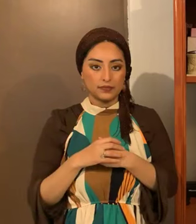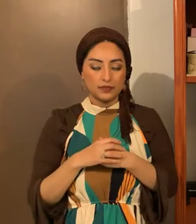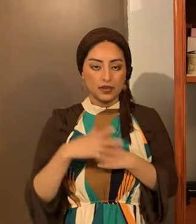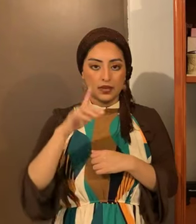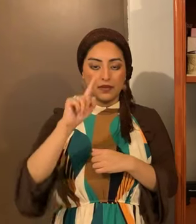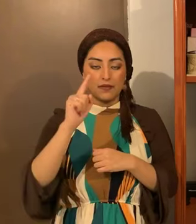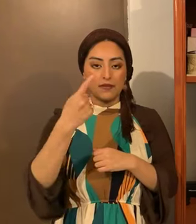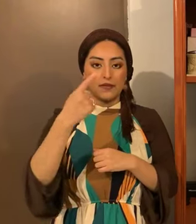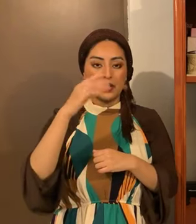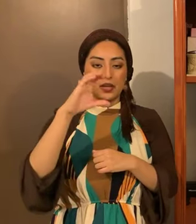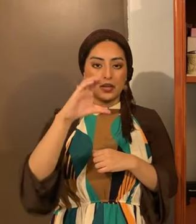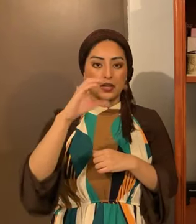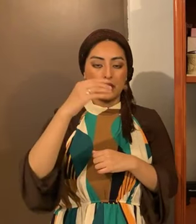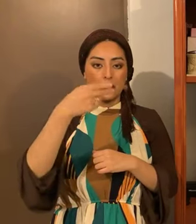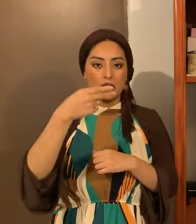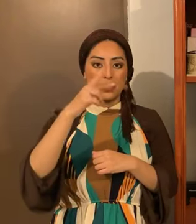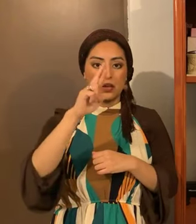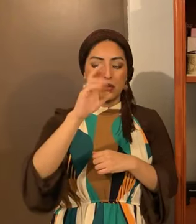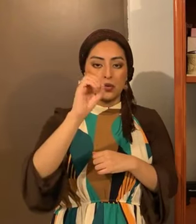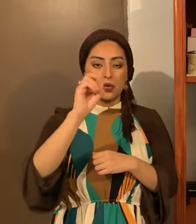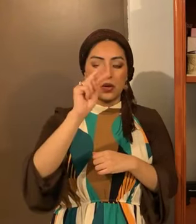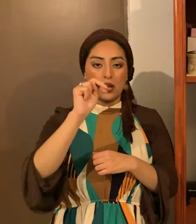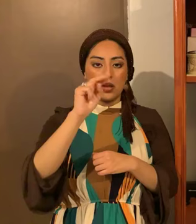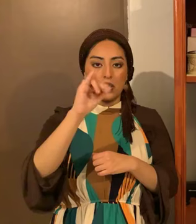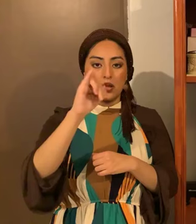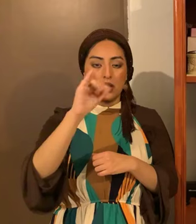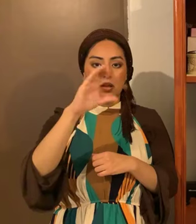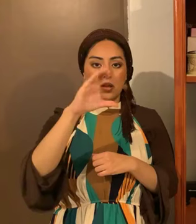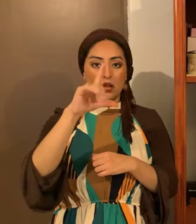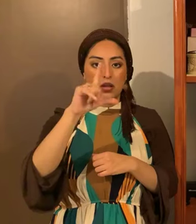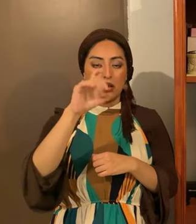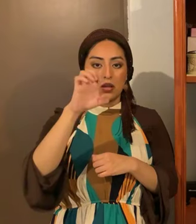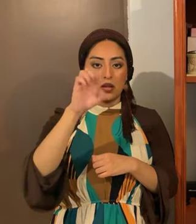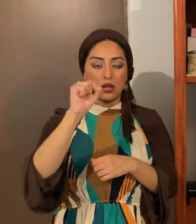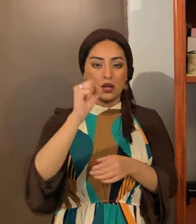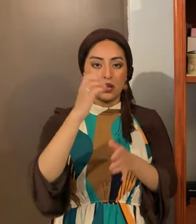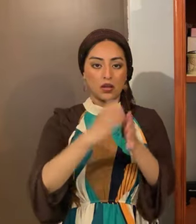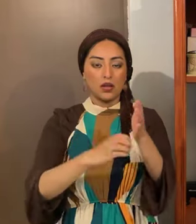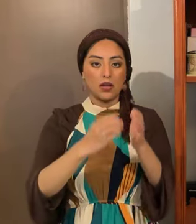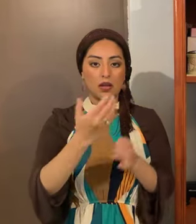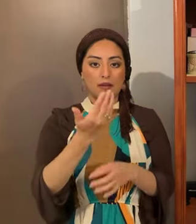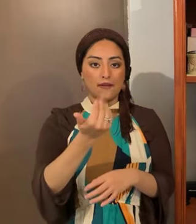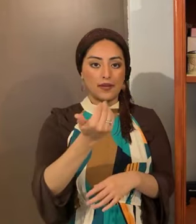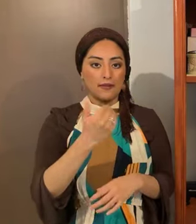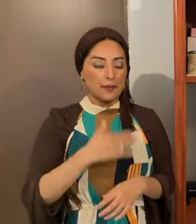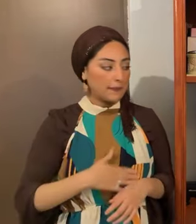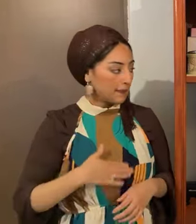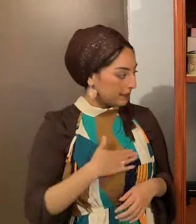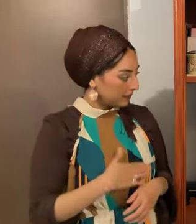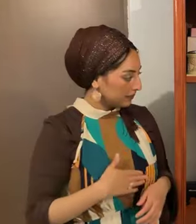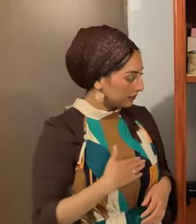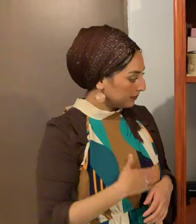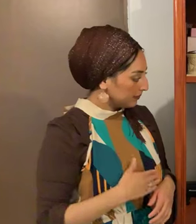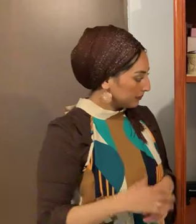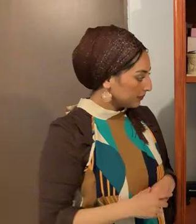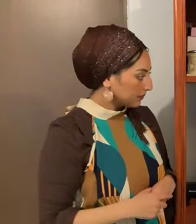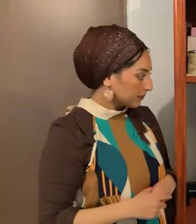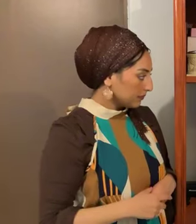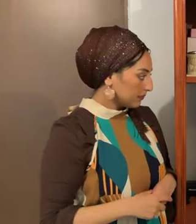en Primera de Crónicas, pero ahora al capítulo 15. Tenemos ahí una diapositiva. Primera de Crónicas